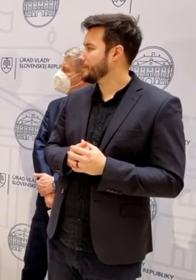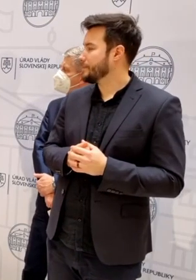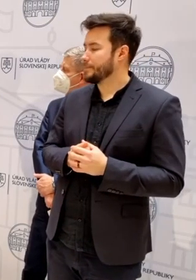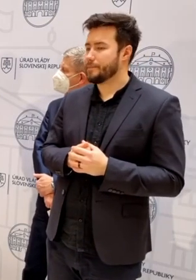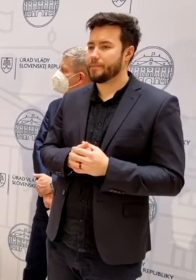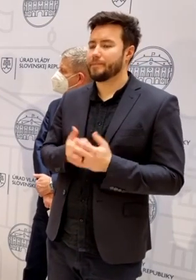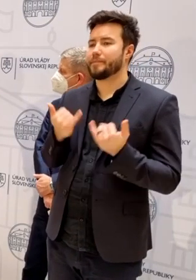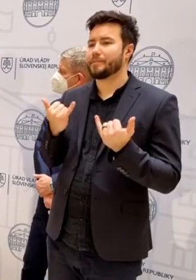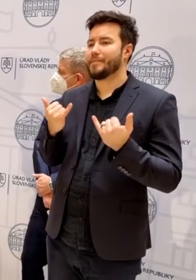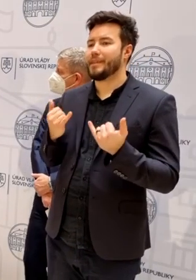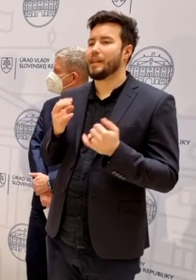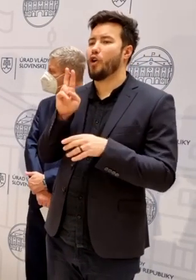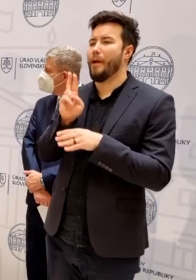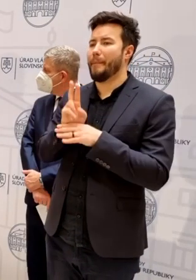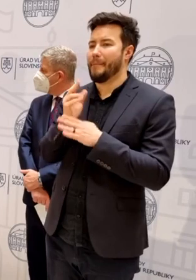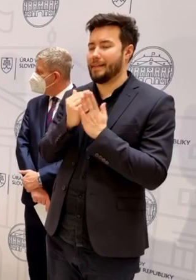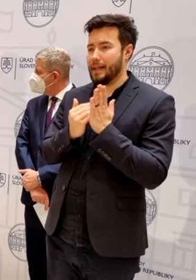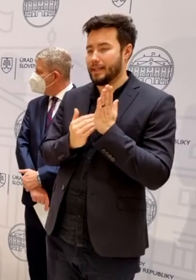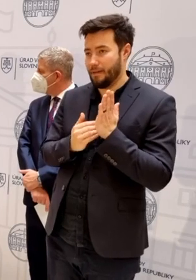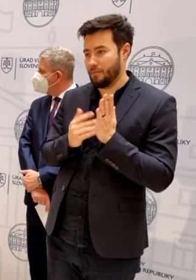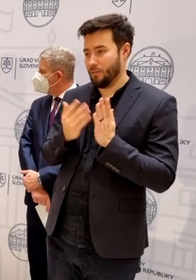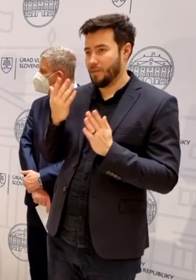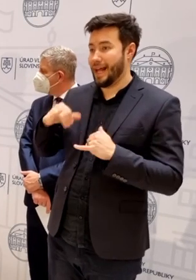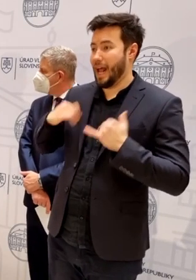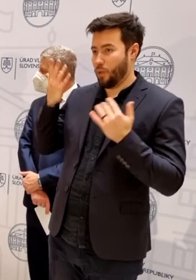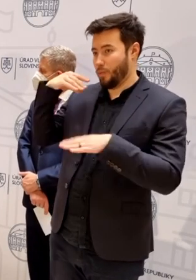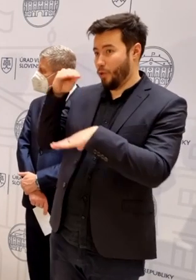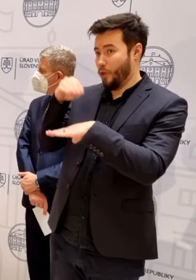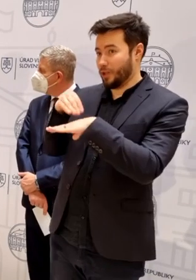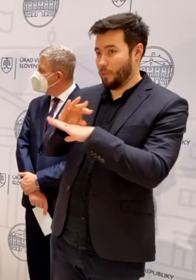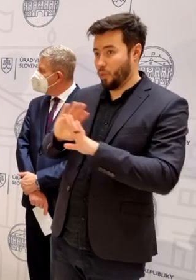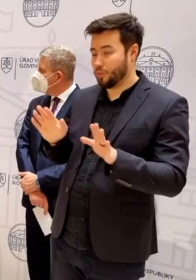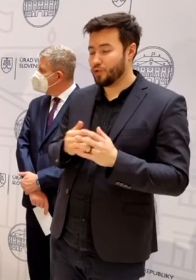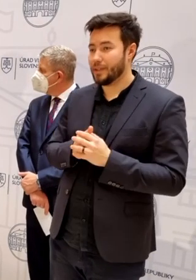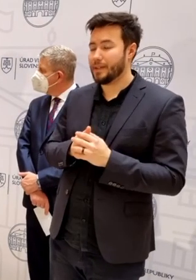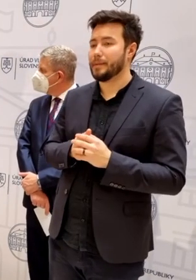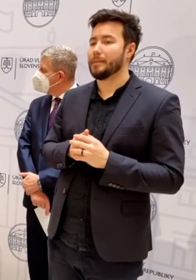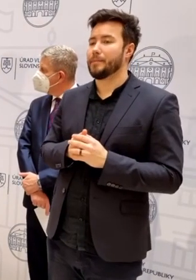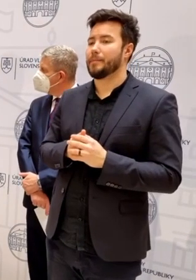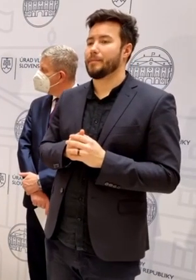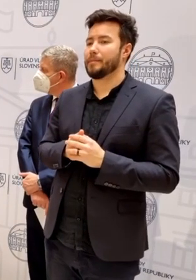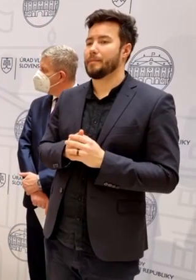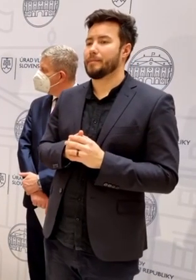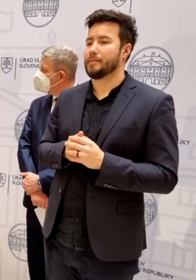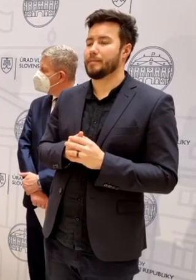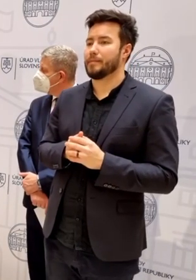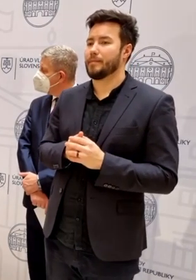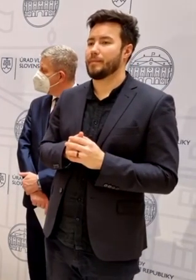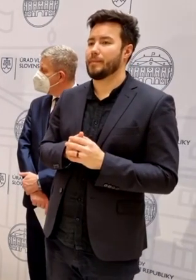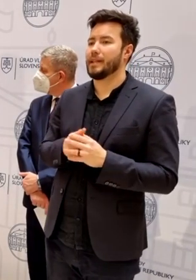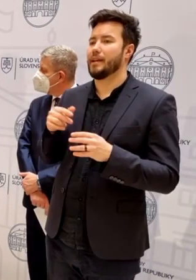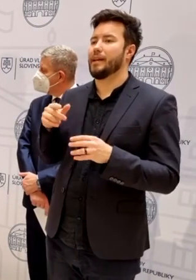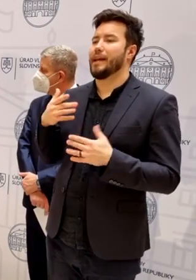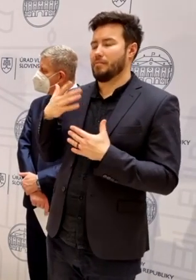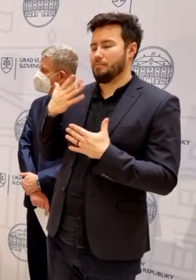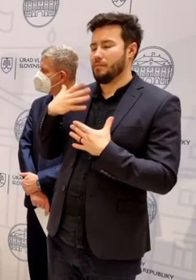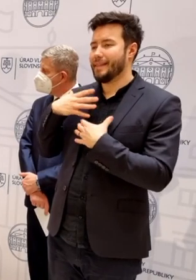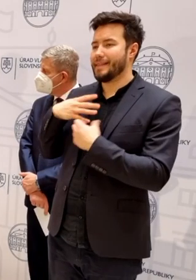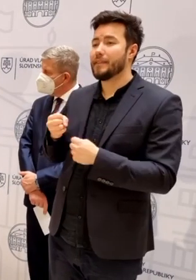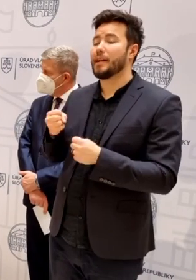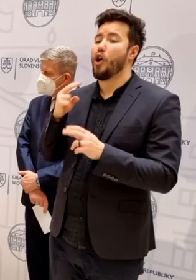Čo sa týka opatrení a ako už bolo avizované ráno, bol predložený alebo sa diskutuje návrh na